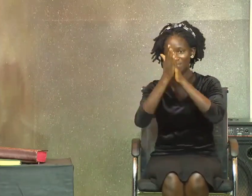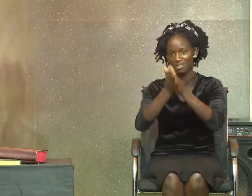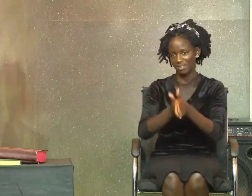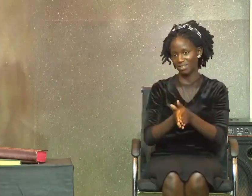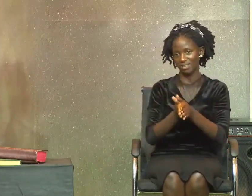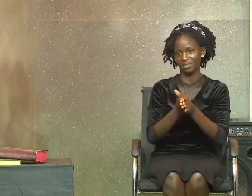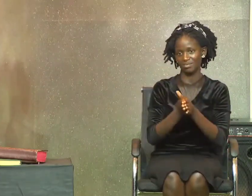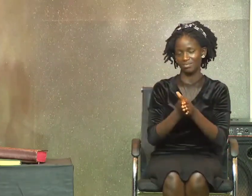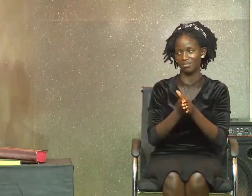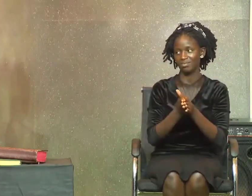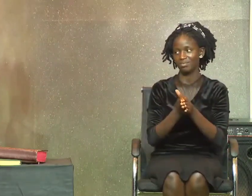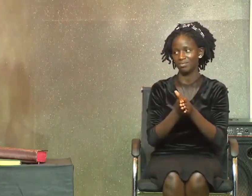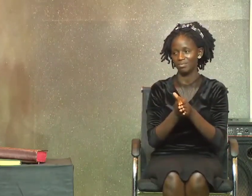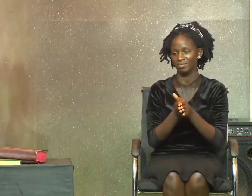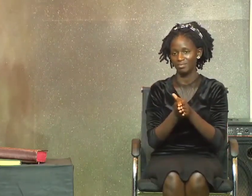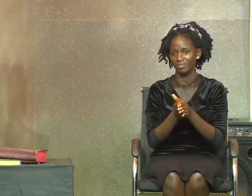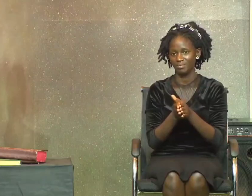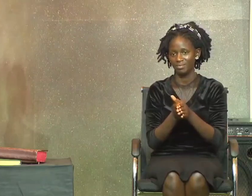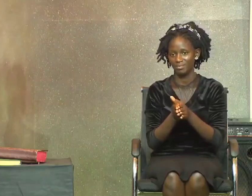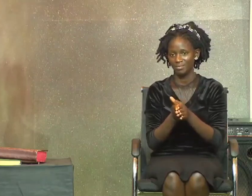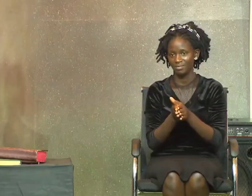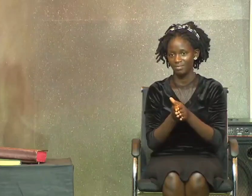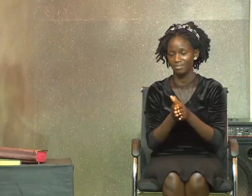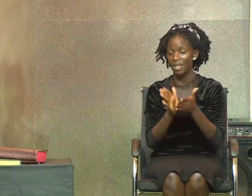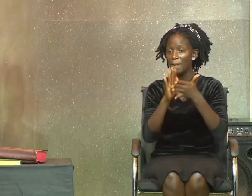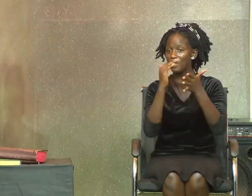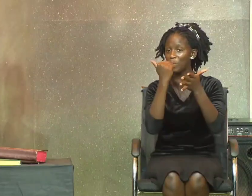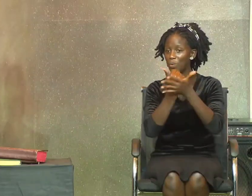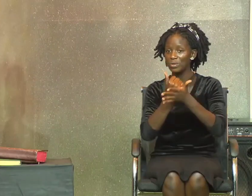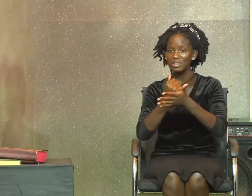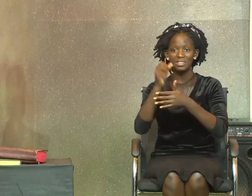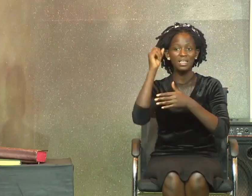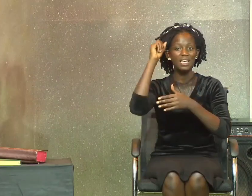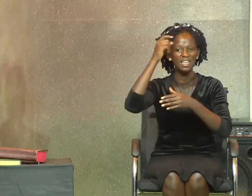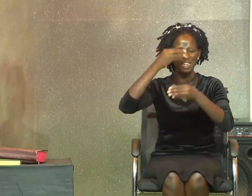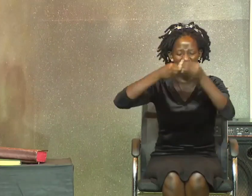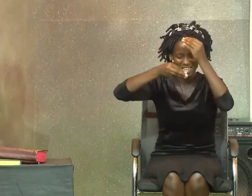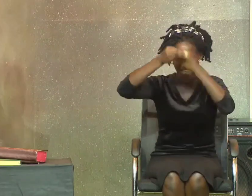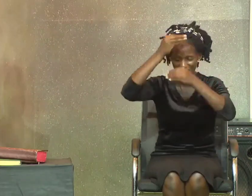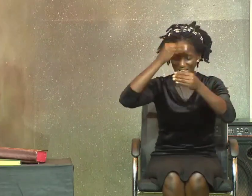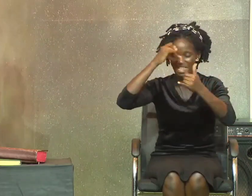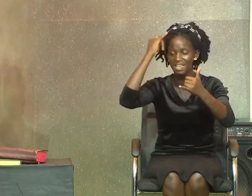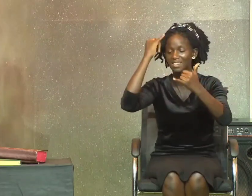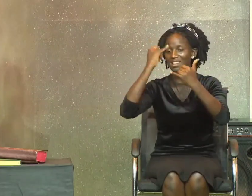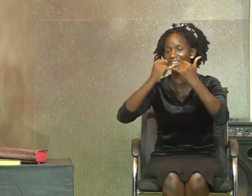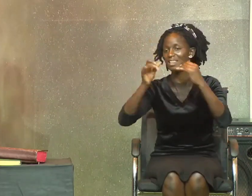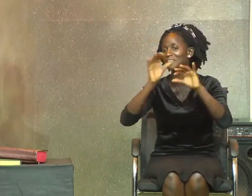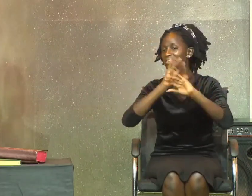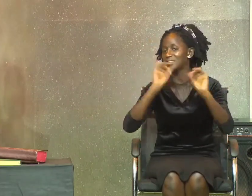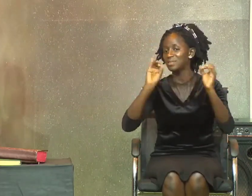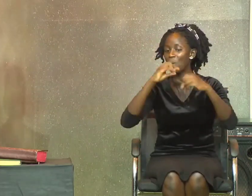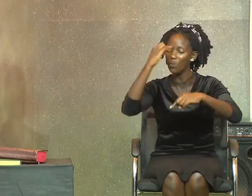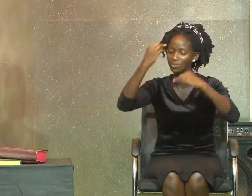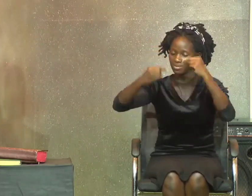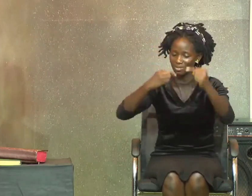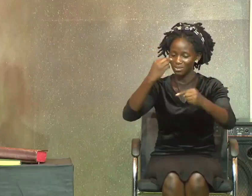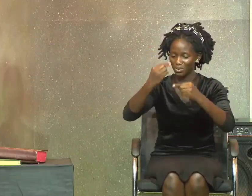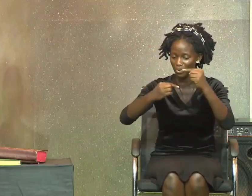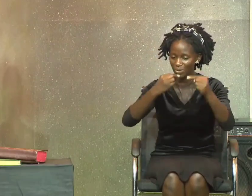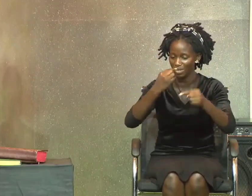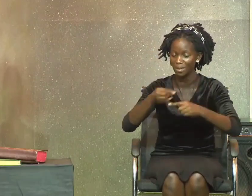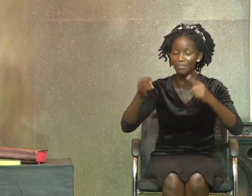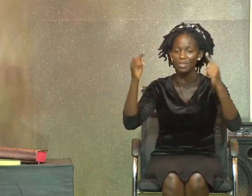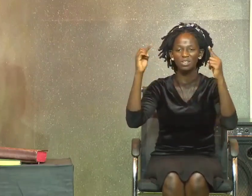zaffe zonna ne twekookingamu, kubanga okumanya tekuggwa tekuggwayo kusinga amaka lwe